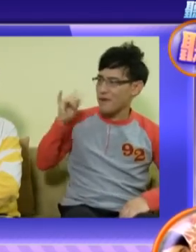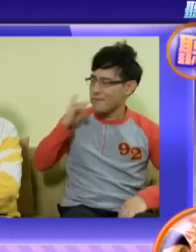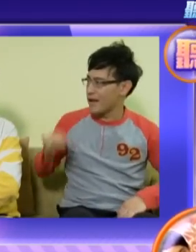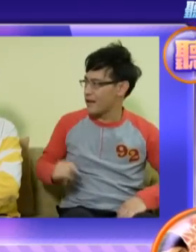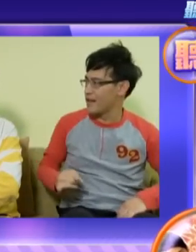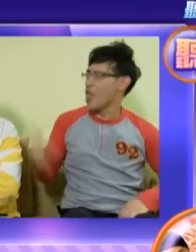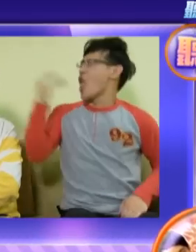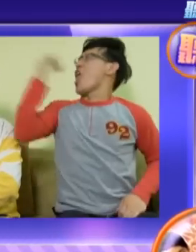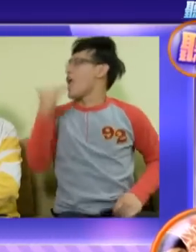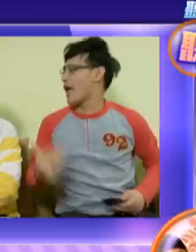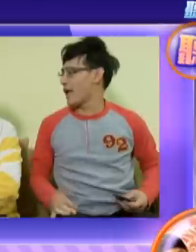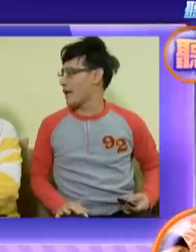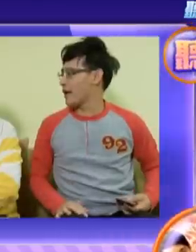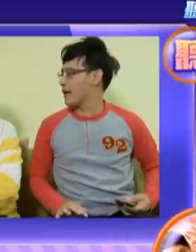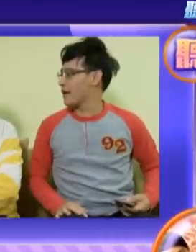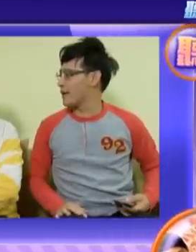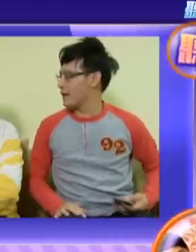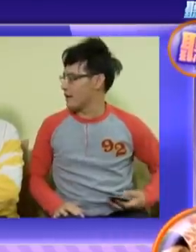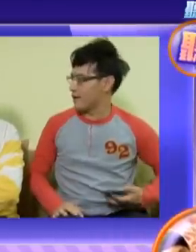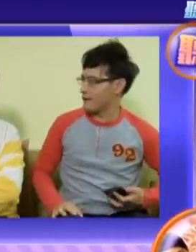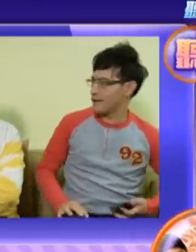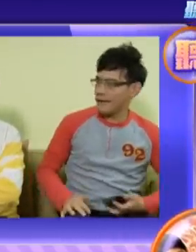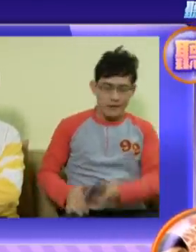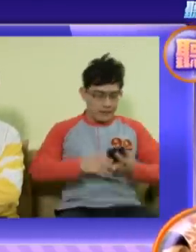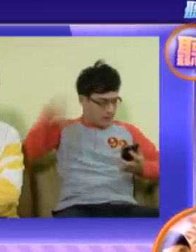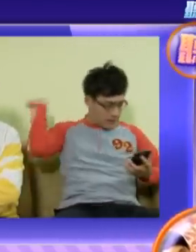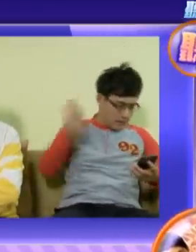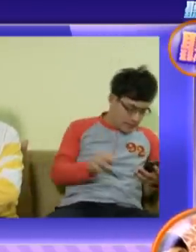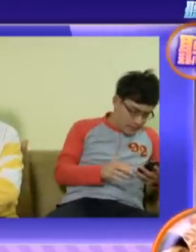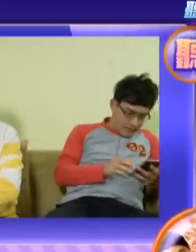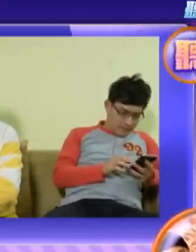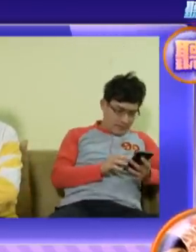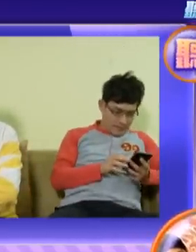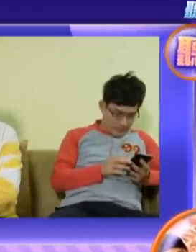大人就只会叫我们读书，哼，哎，切。